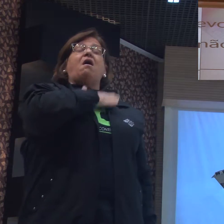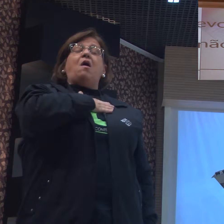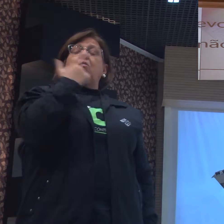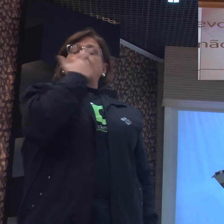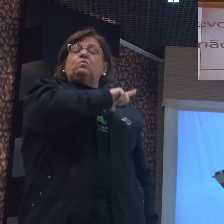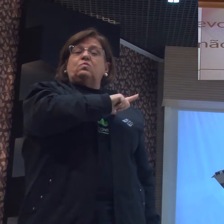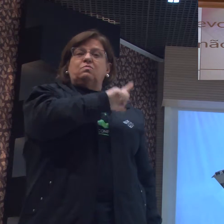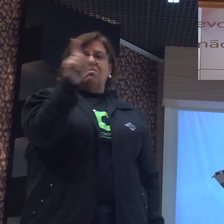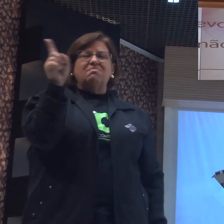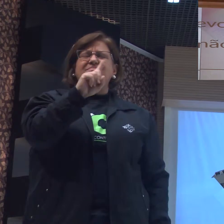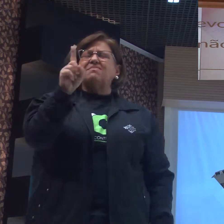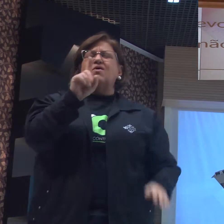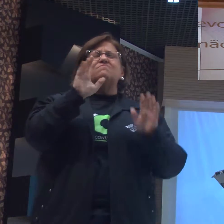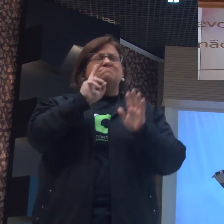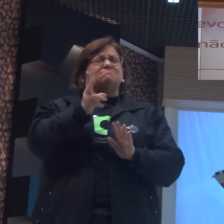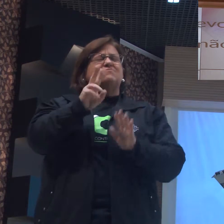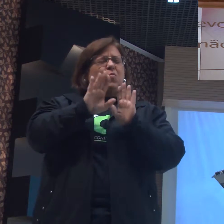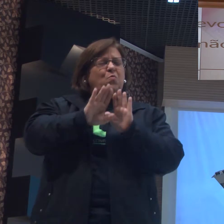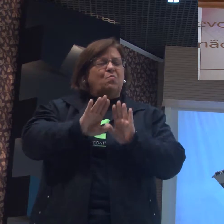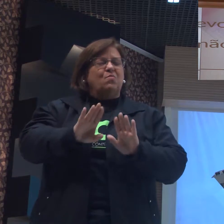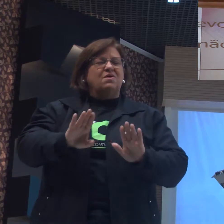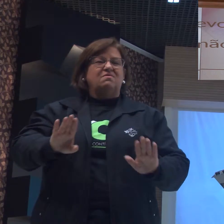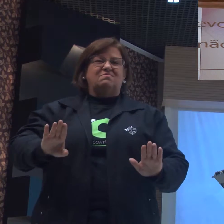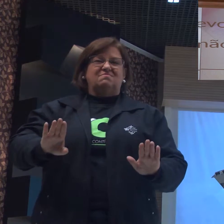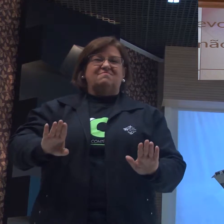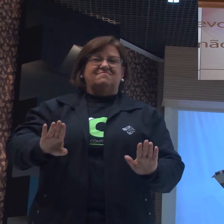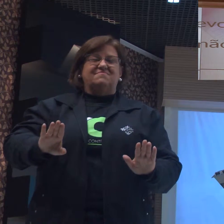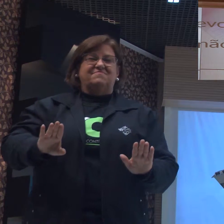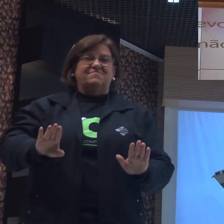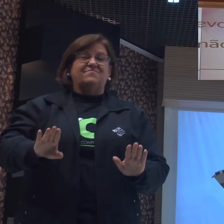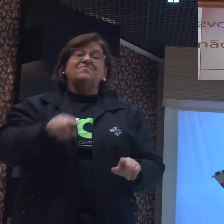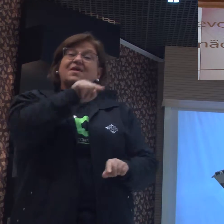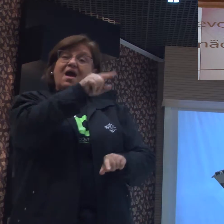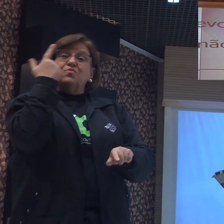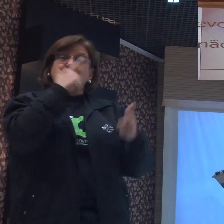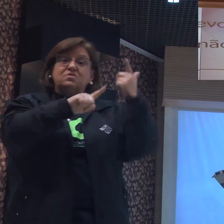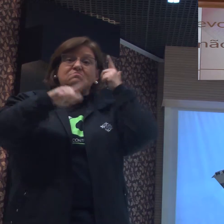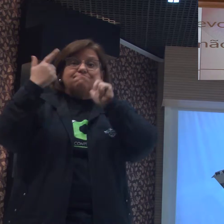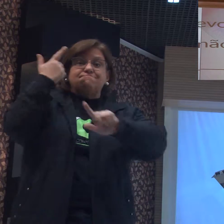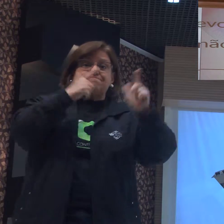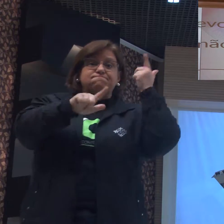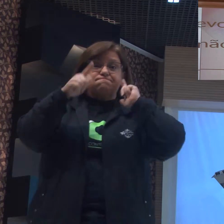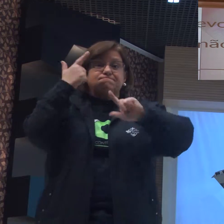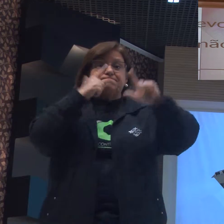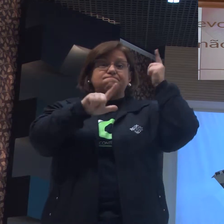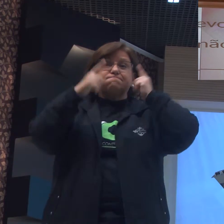Não inflaram o ego deles, nem essas conquistas não os